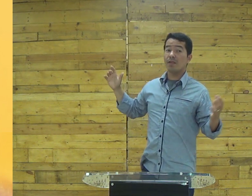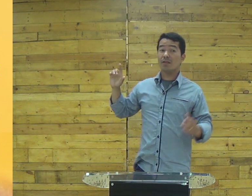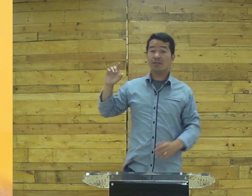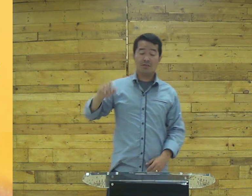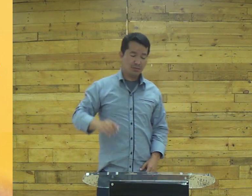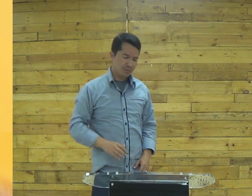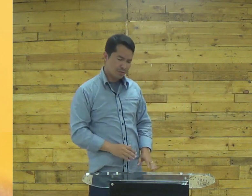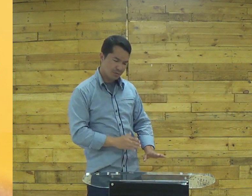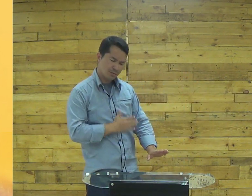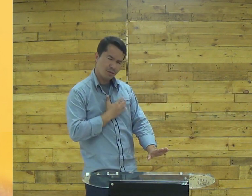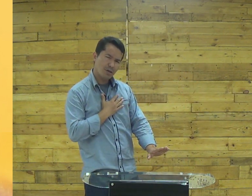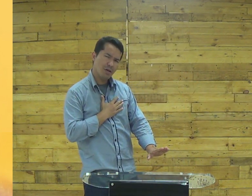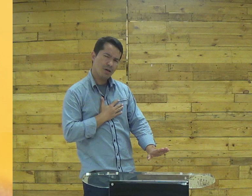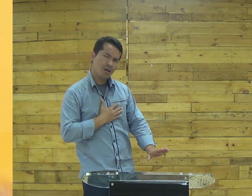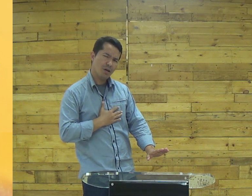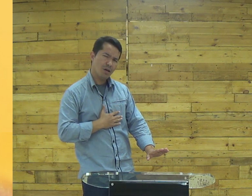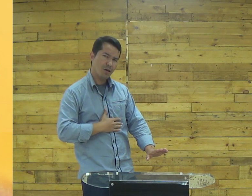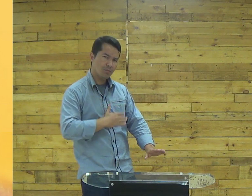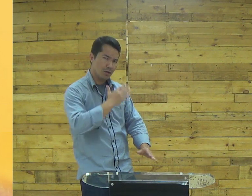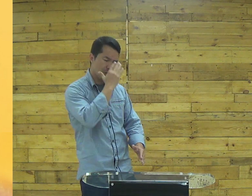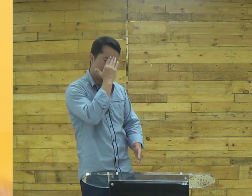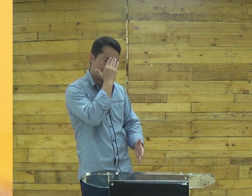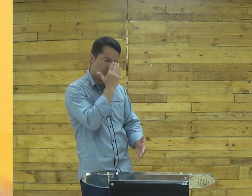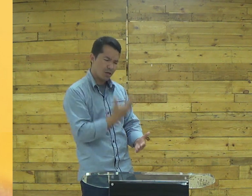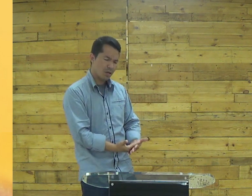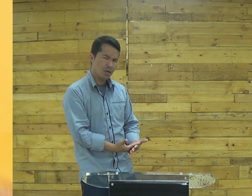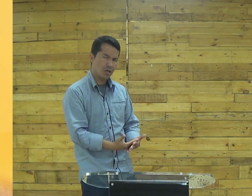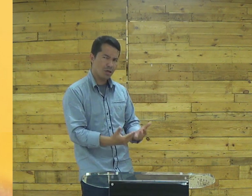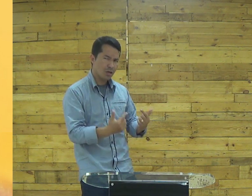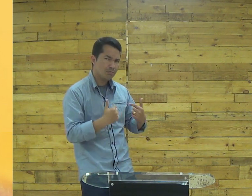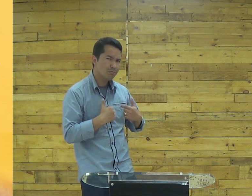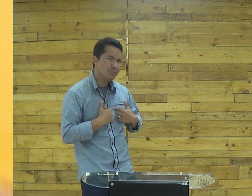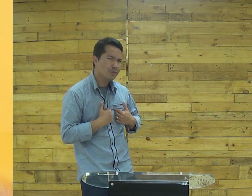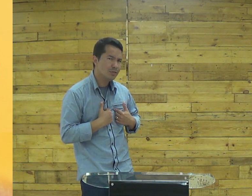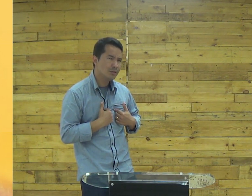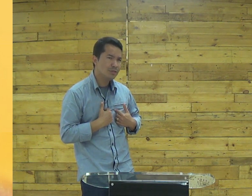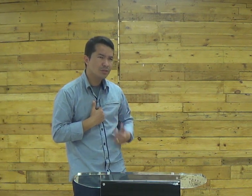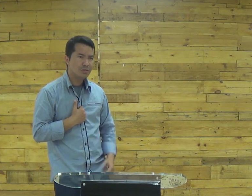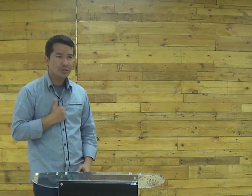teria filhos. E Deus disse, calma, você acredita em mim?